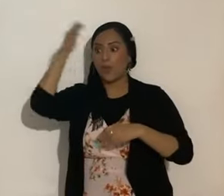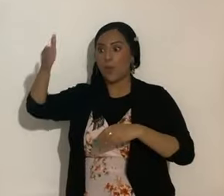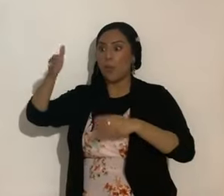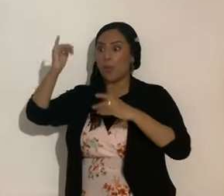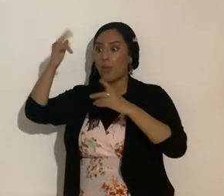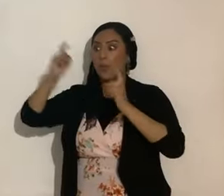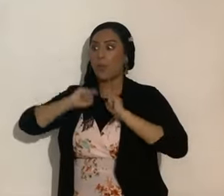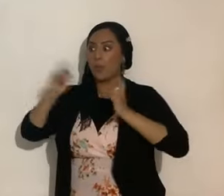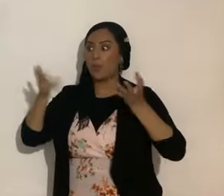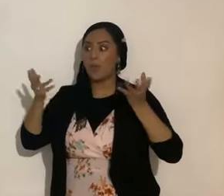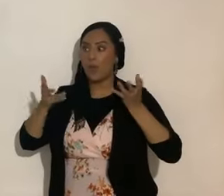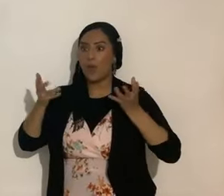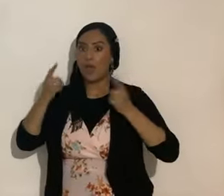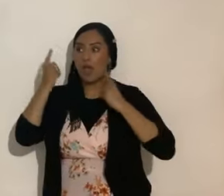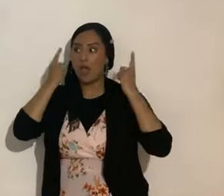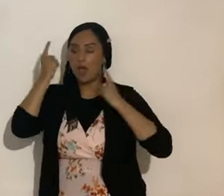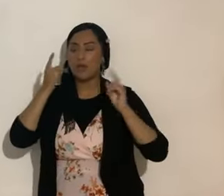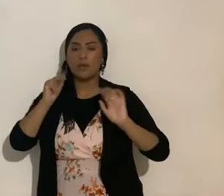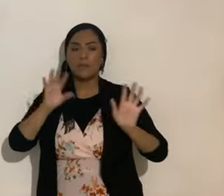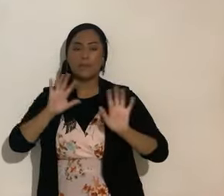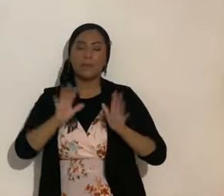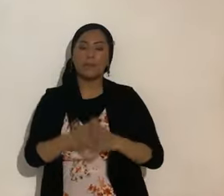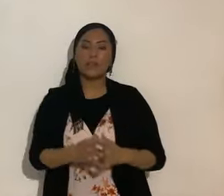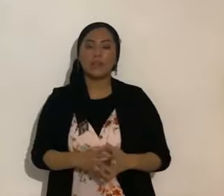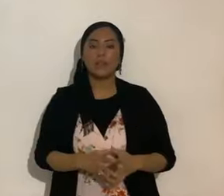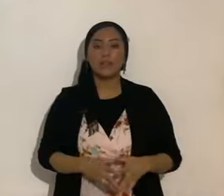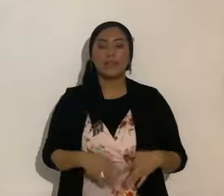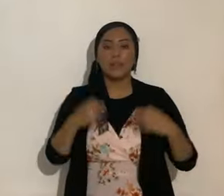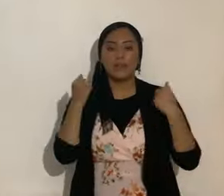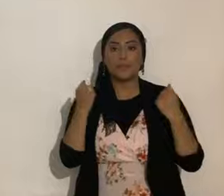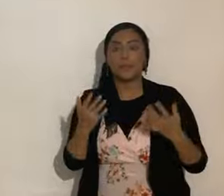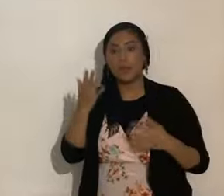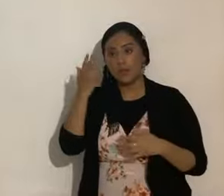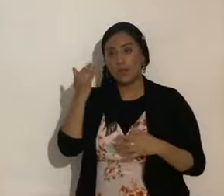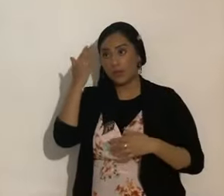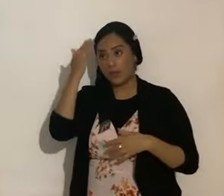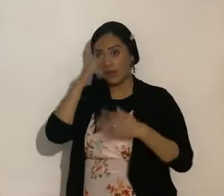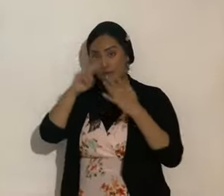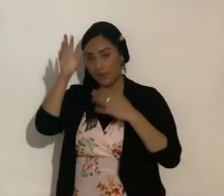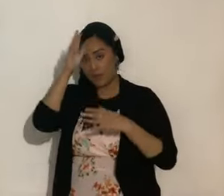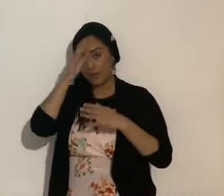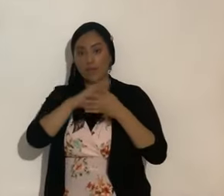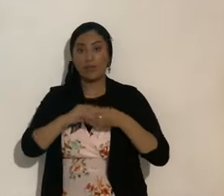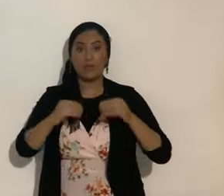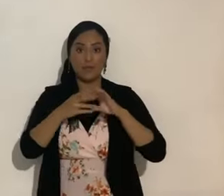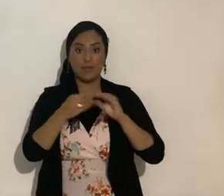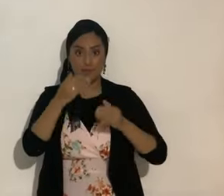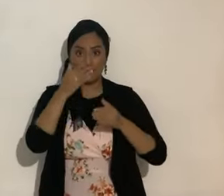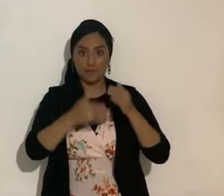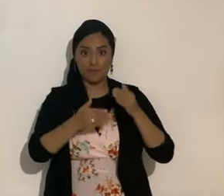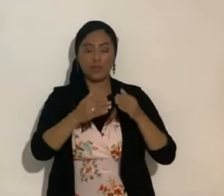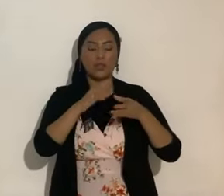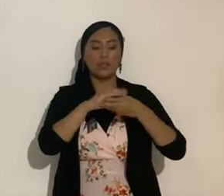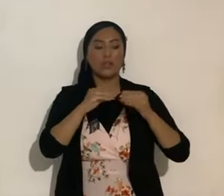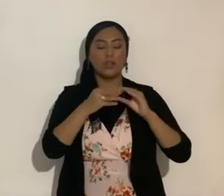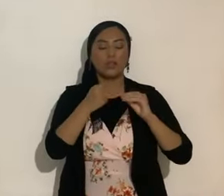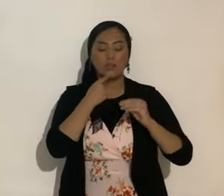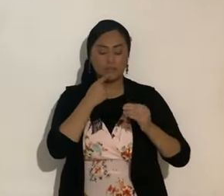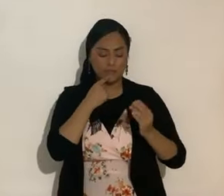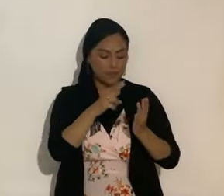va a tocar, ¿de acuerdo? Muchos, por eso el Eterno termina la parábola, ¿sí? En Mateo, a ver